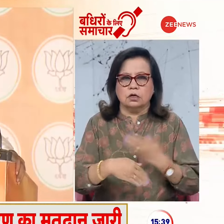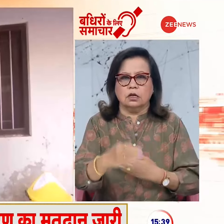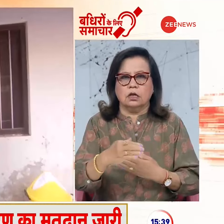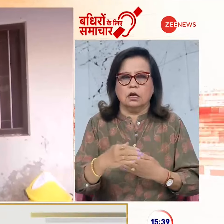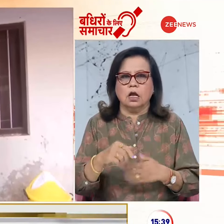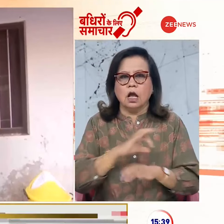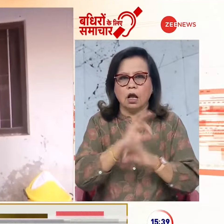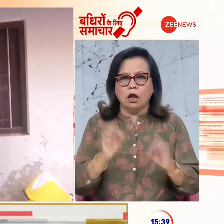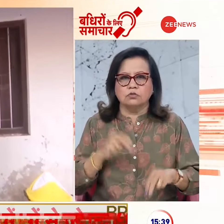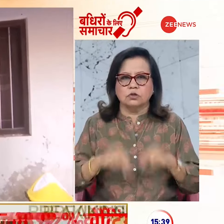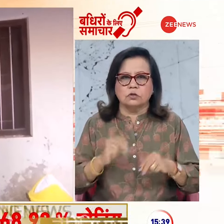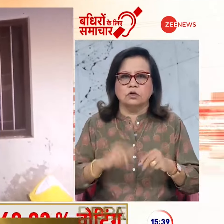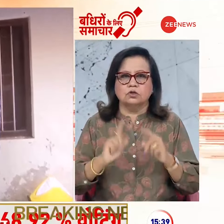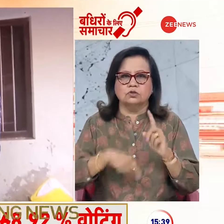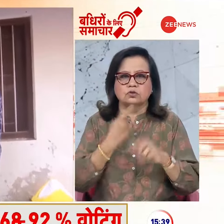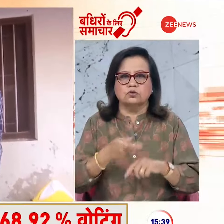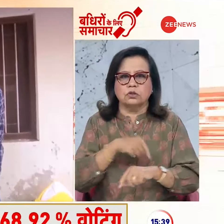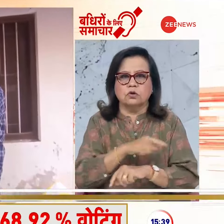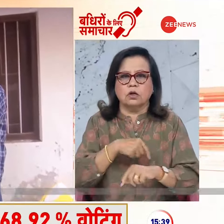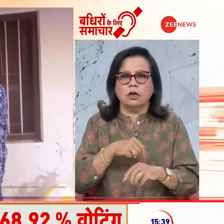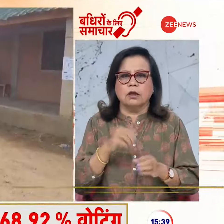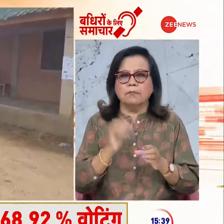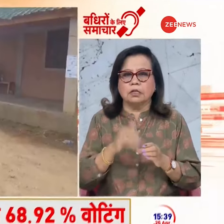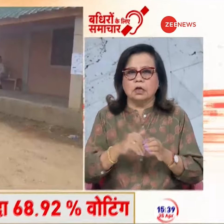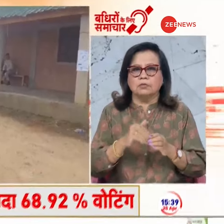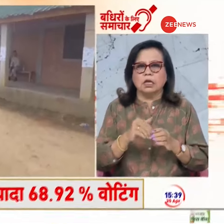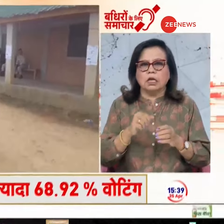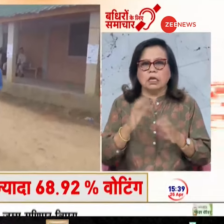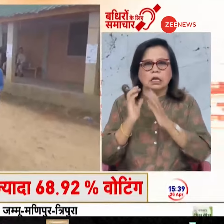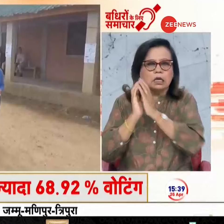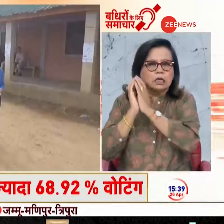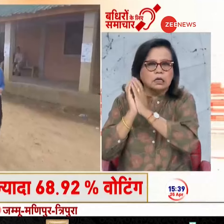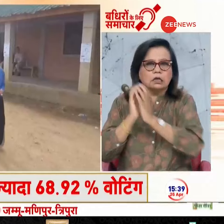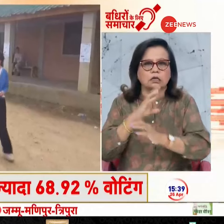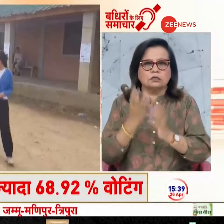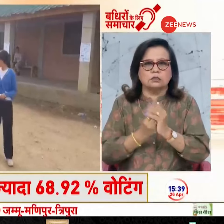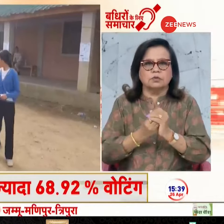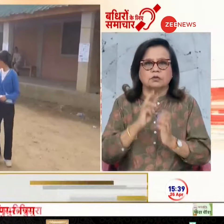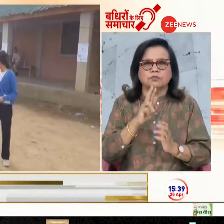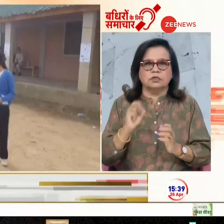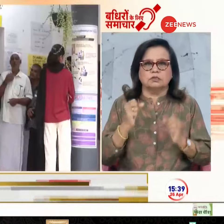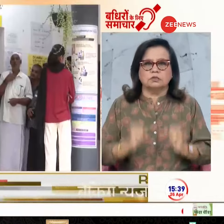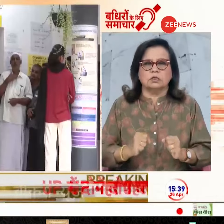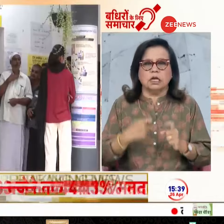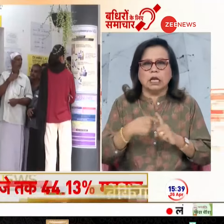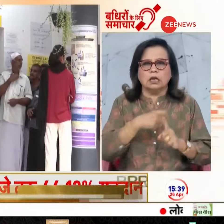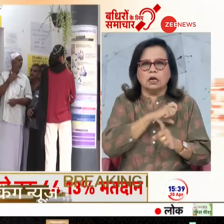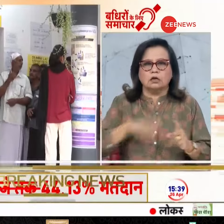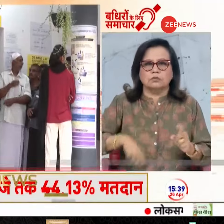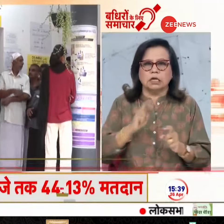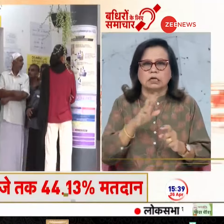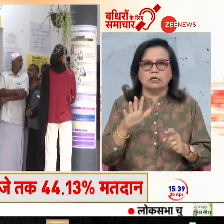जारी है। आम चुनाव के लिए दूसरे दौर के मतदान में केरल की सभी 20, कर्नाटक की 28 में से